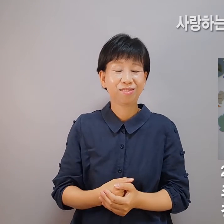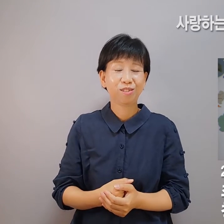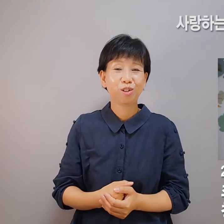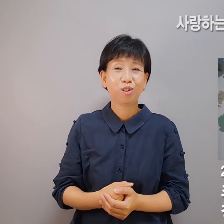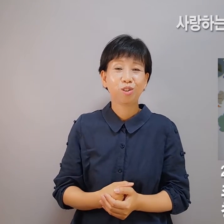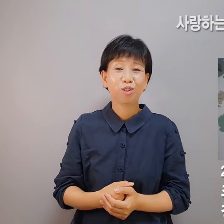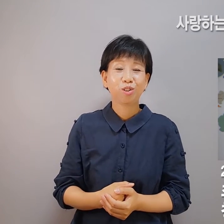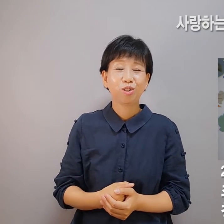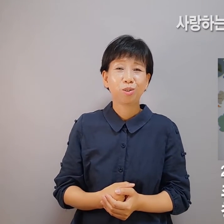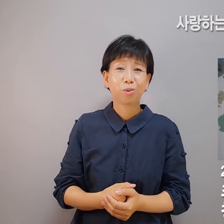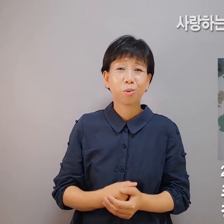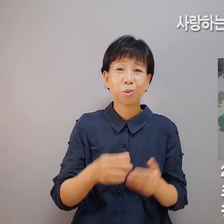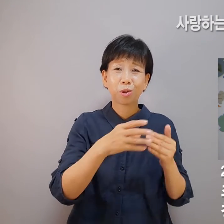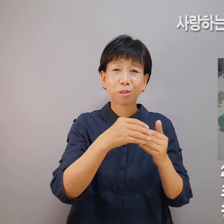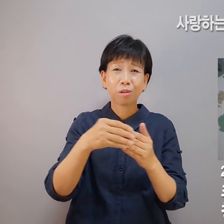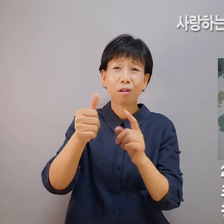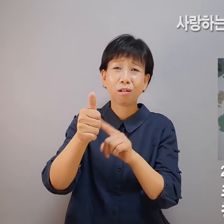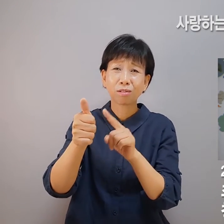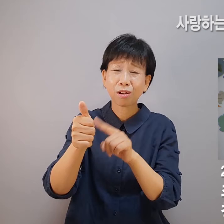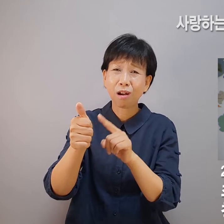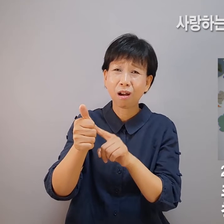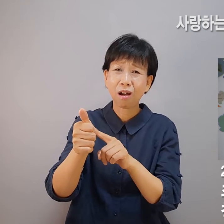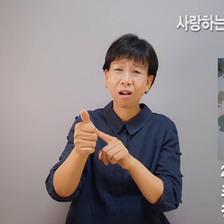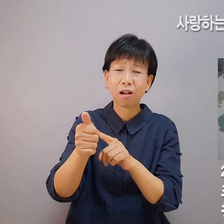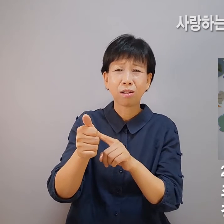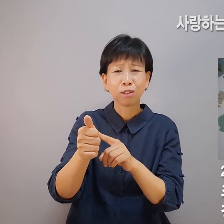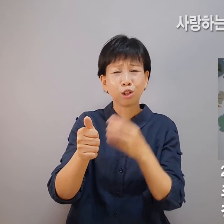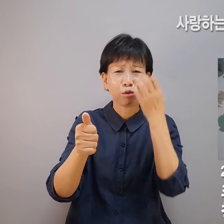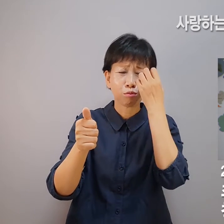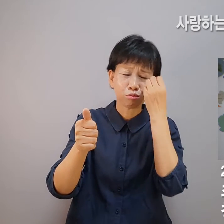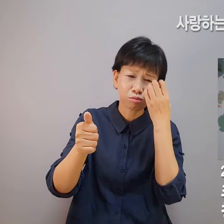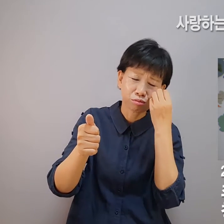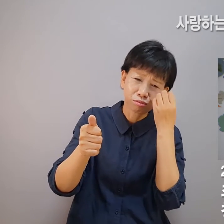따라서 자꾸 어디 선물 코너만 가.